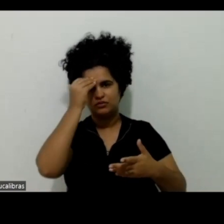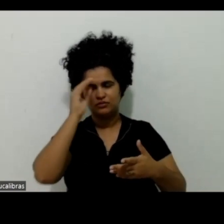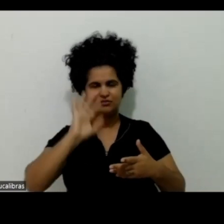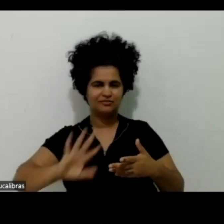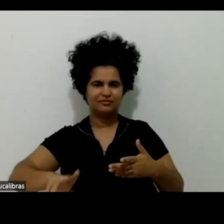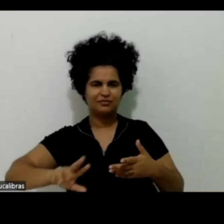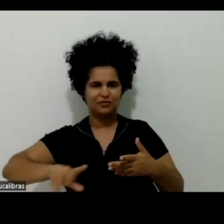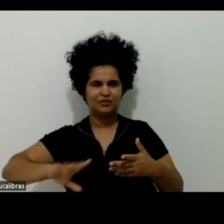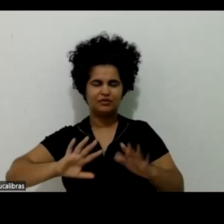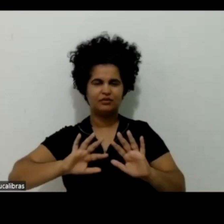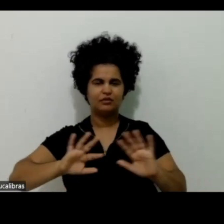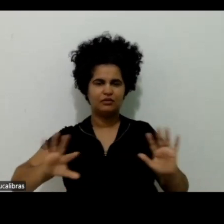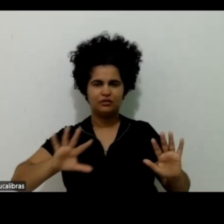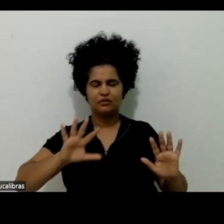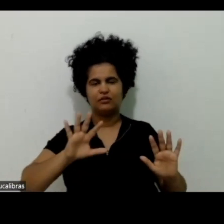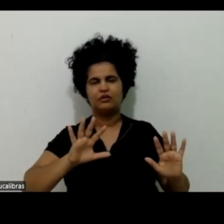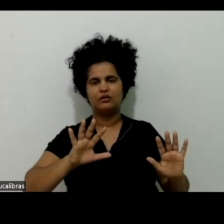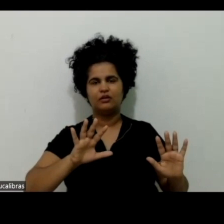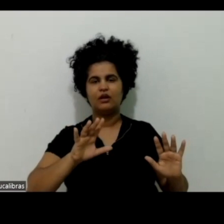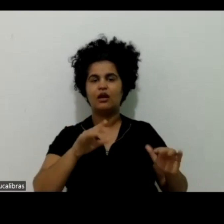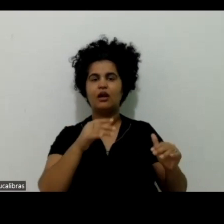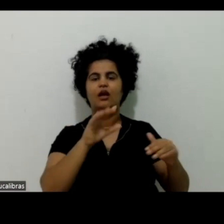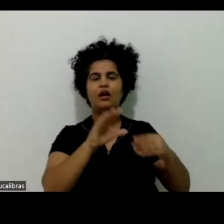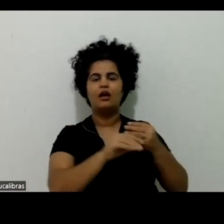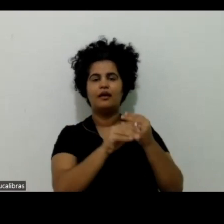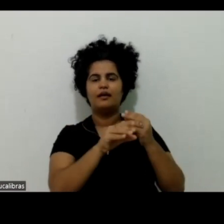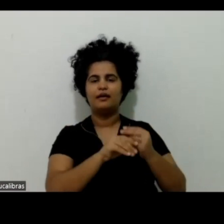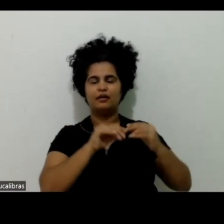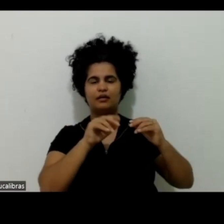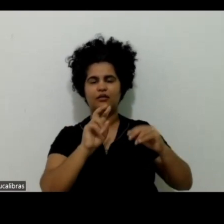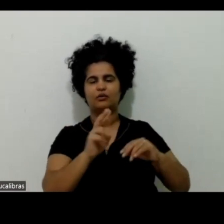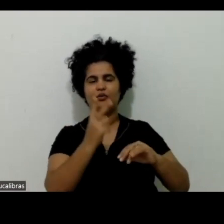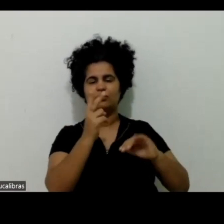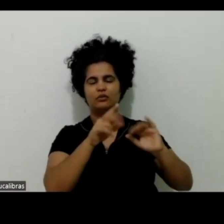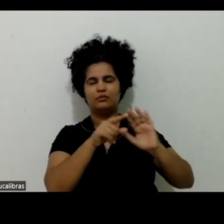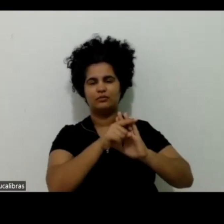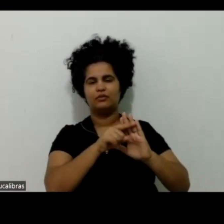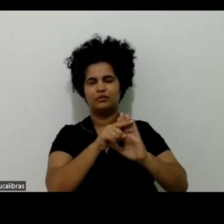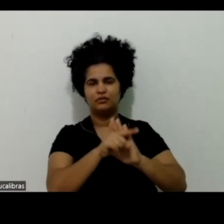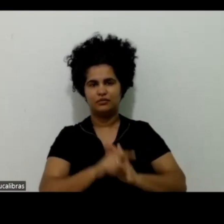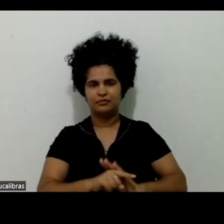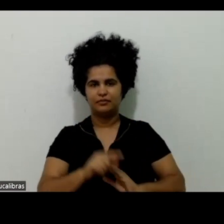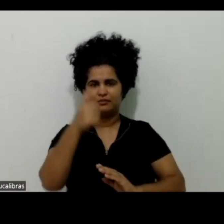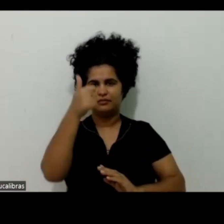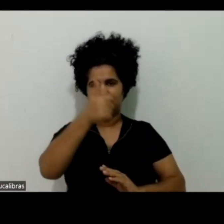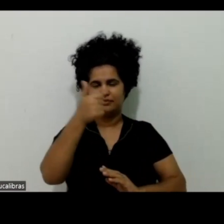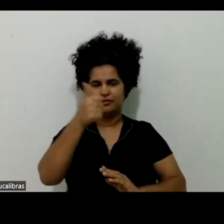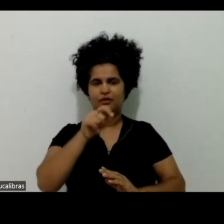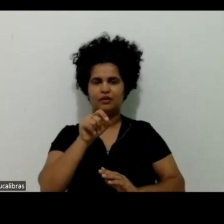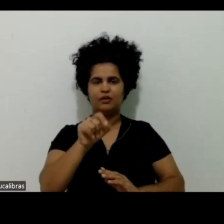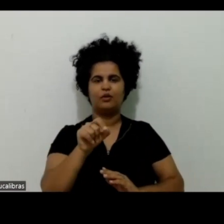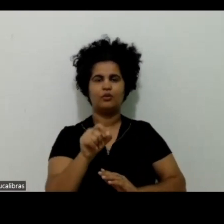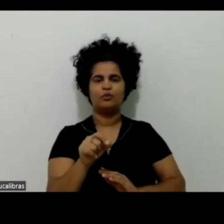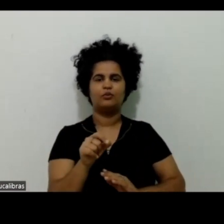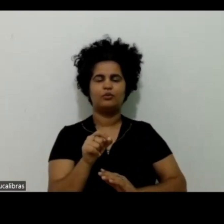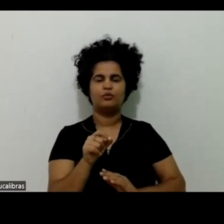rapidamente compartilhar elementos aqui de duas pesquisas, né? Uma primeira, né, que é inclusive, né,